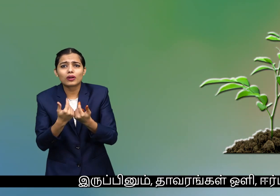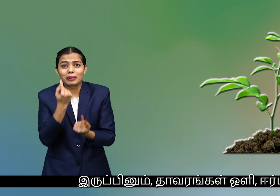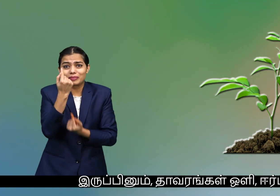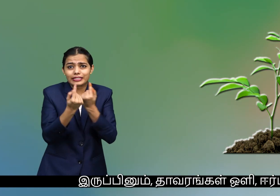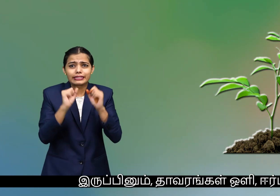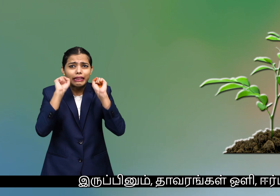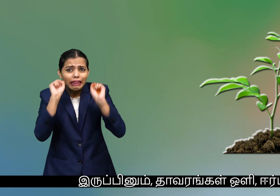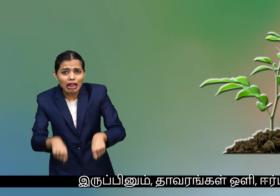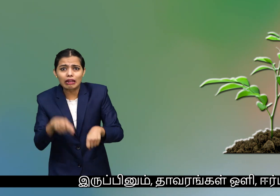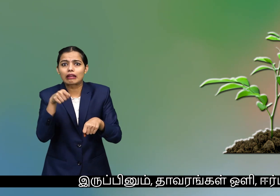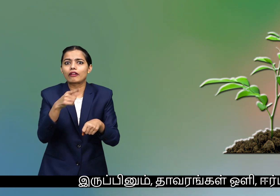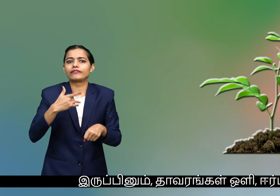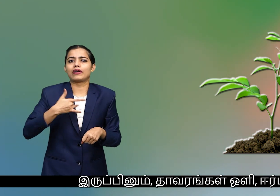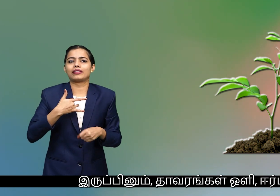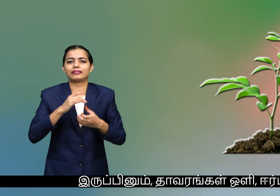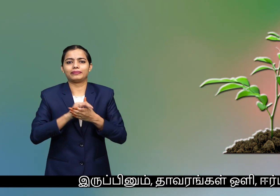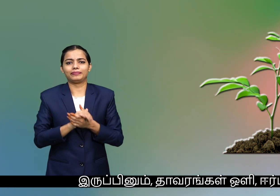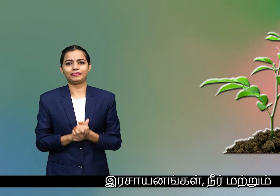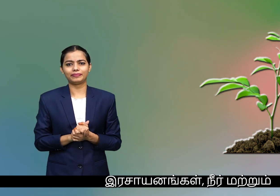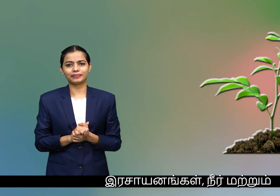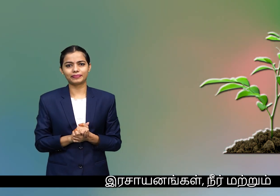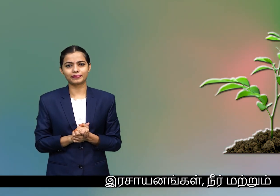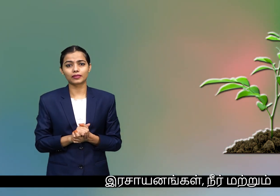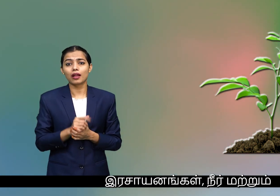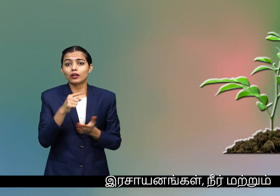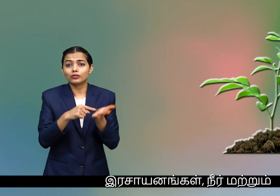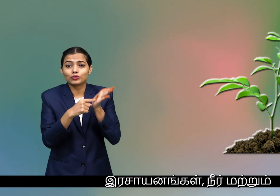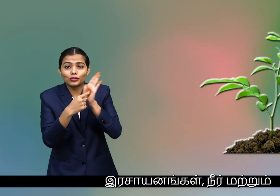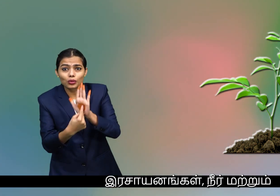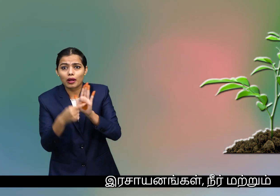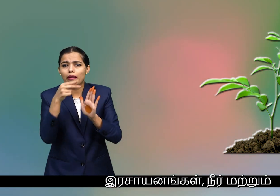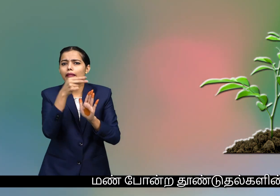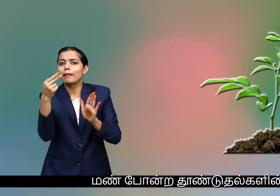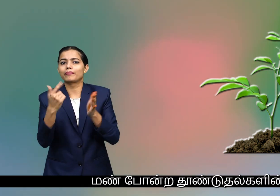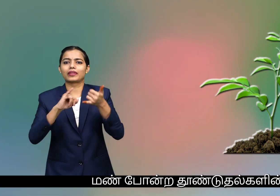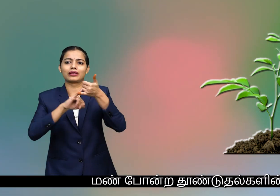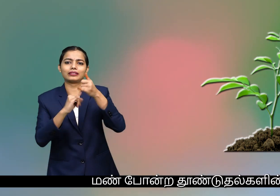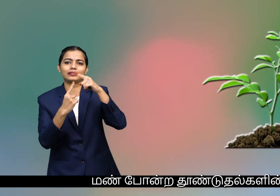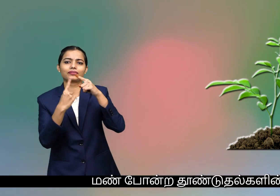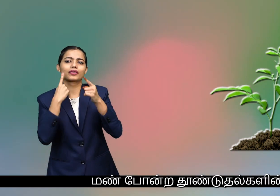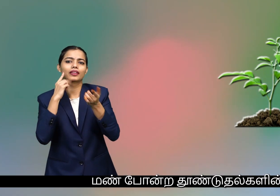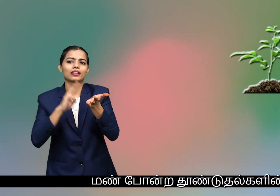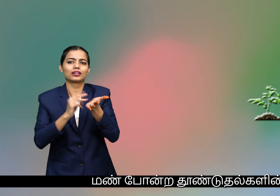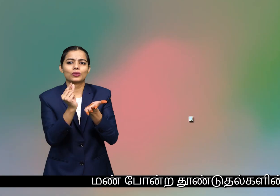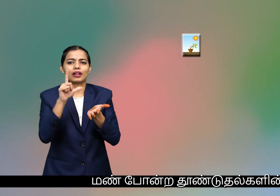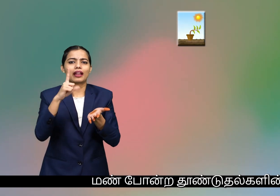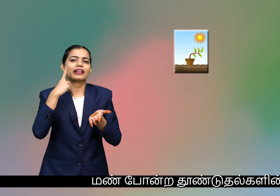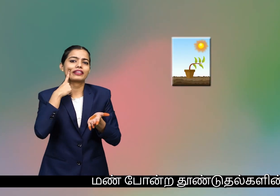இருப்பினும் தாவரங்கள் ஒளி, ஈர்ப்பு, இரசாயனங்கள், நீர் மற்றும் மண் போன்ற